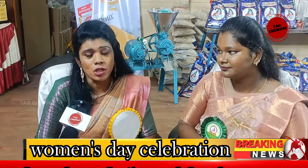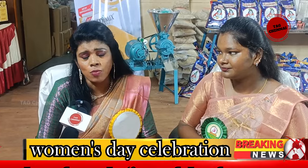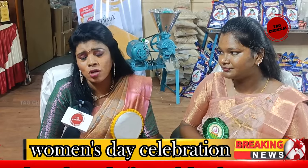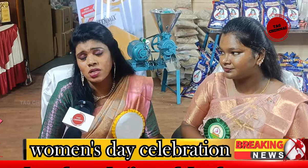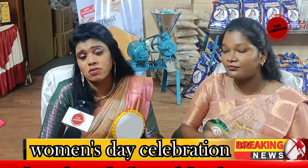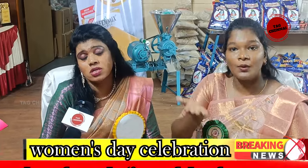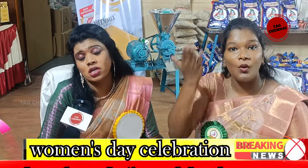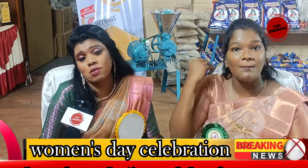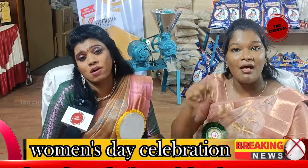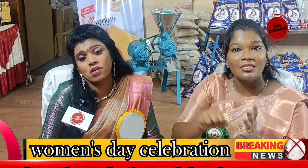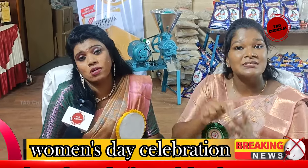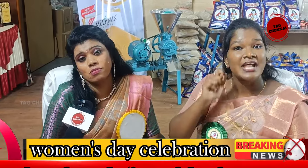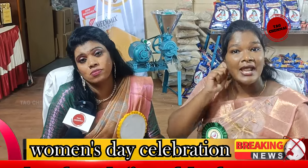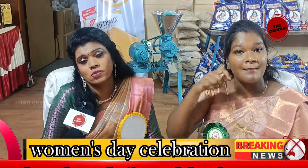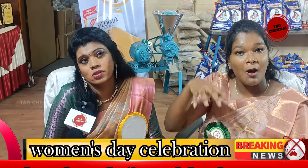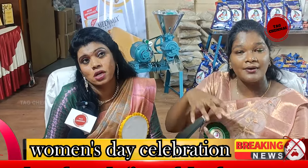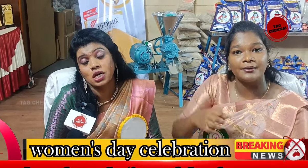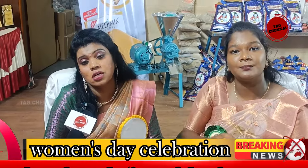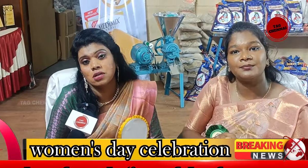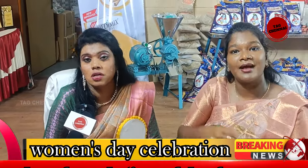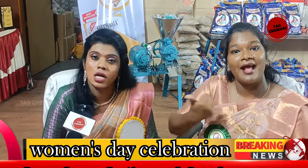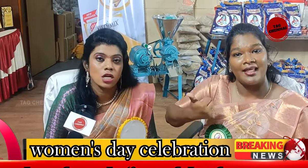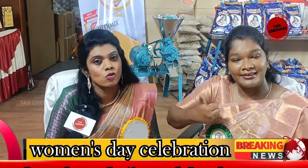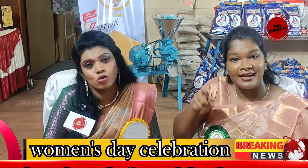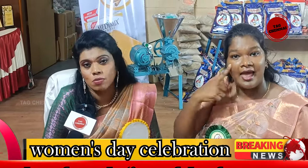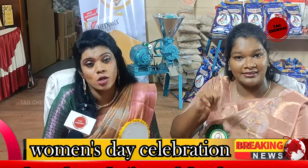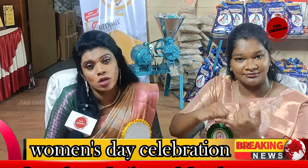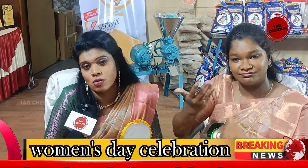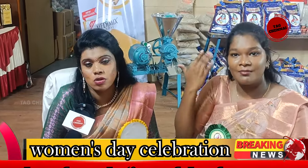ஆமாம் போன மாதம் வந்து சென்னை மாவட்டம் கலெக்டரத்தில் மனு கடிதம் கொடுத்தோம்.